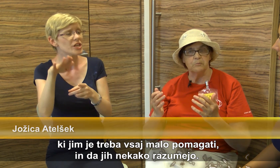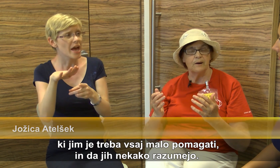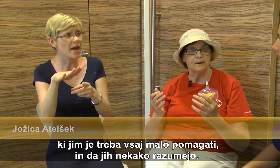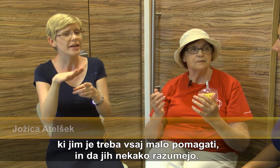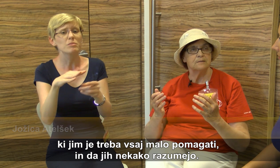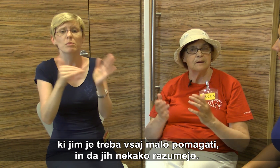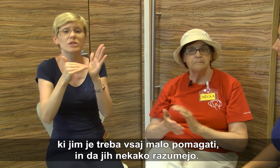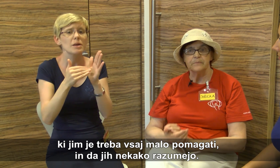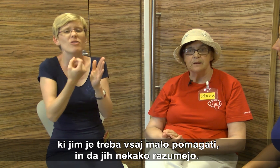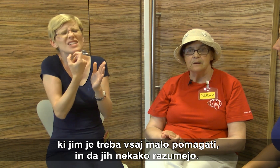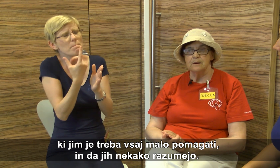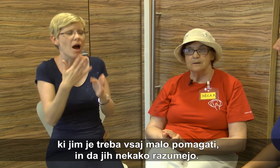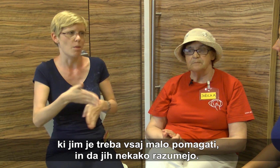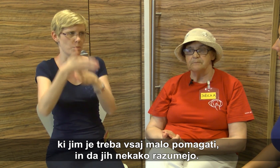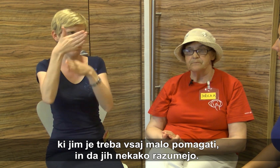malo pomagati, ne.